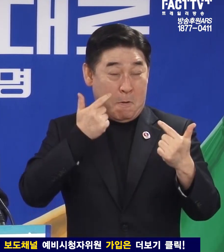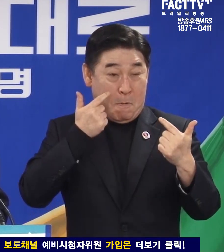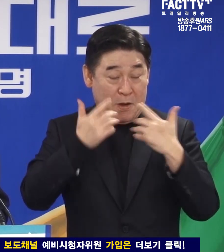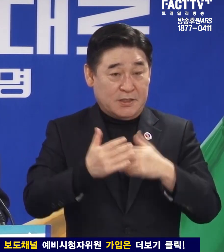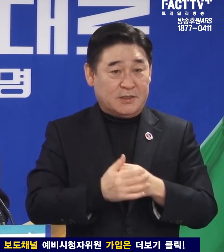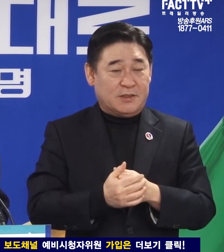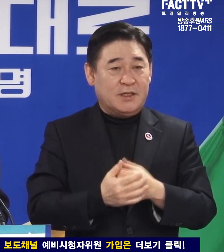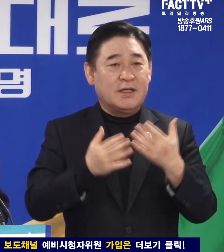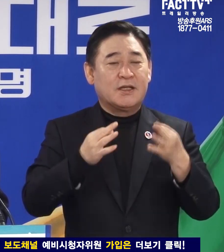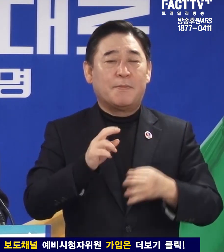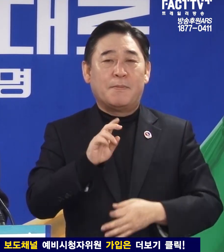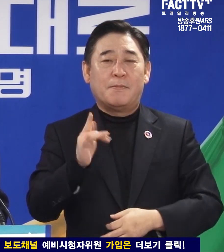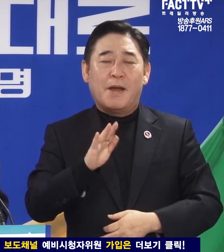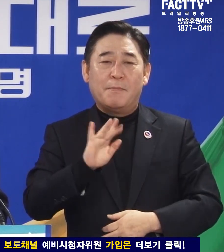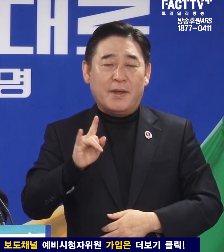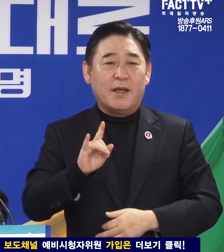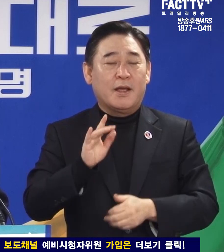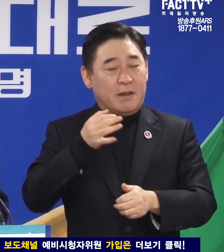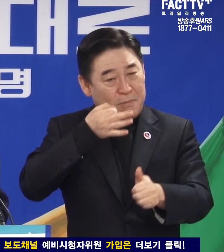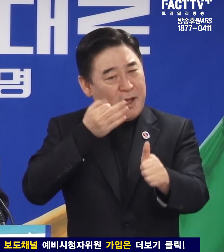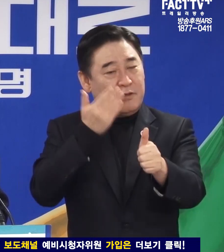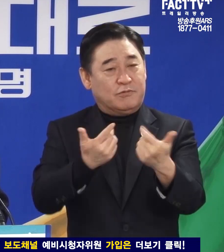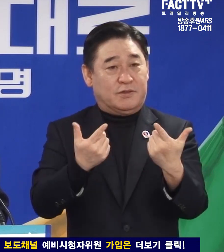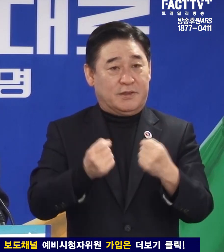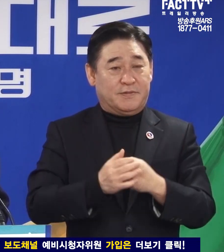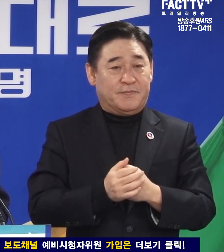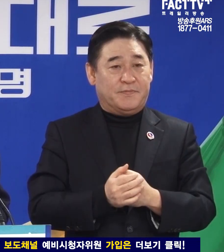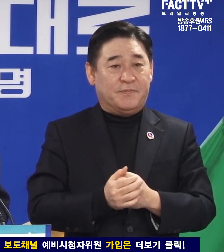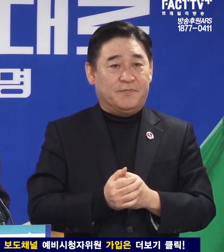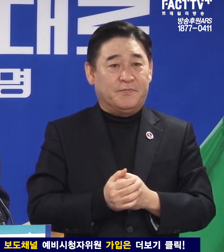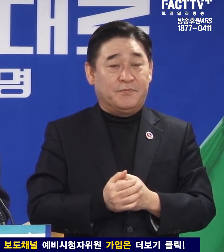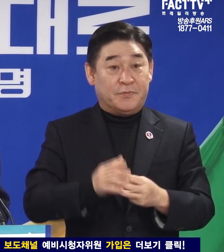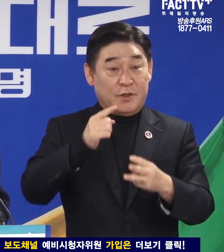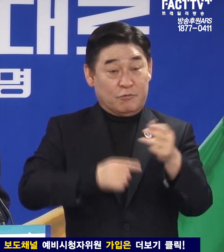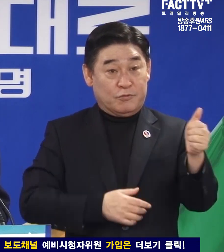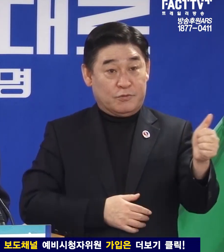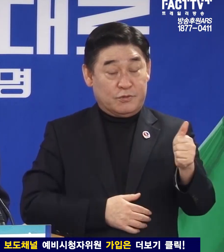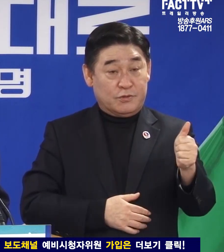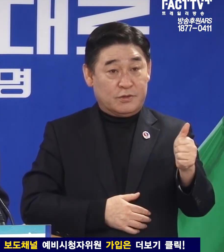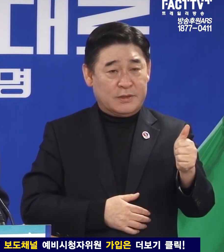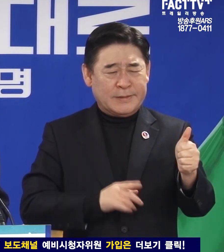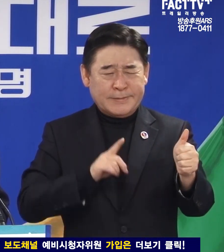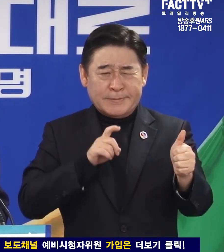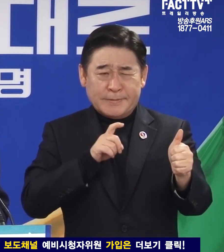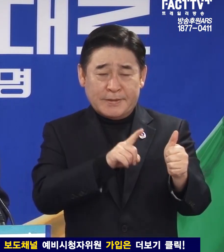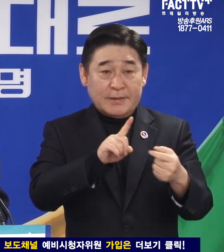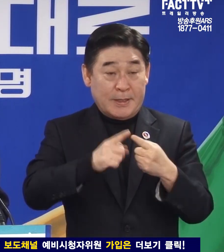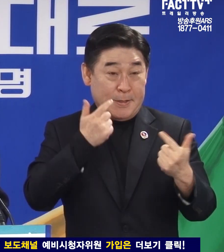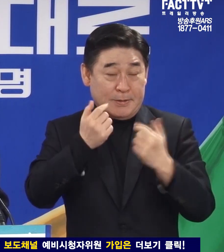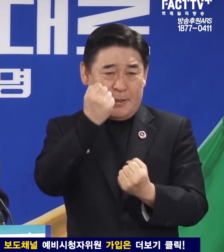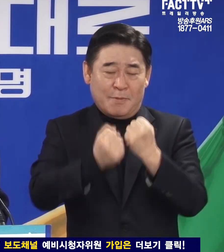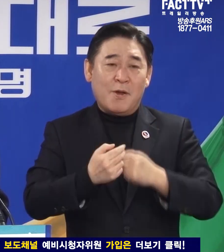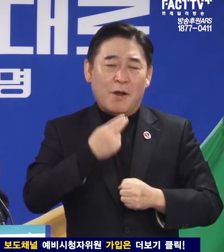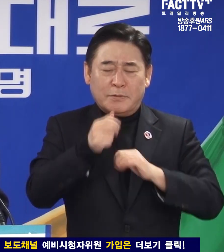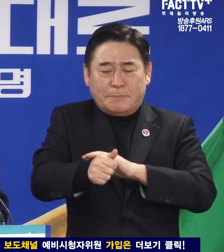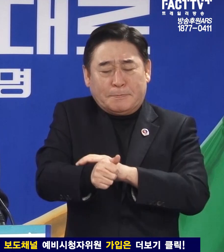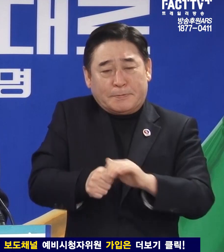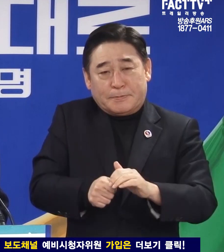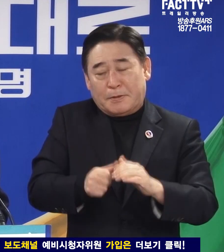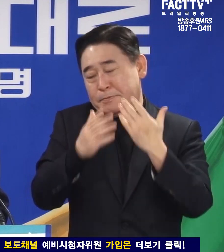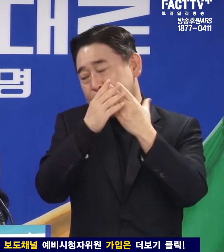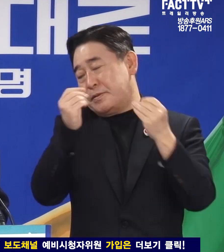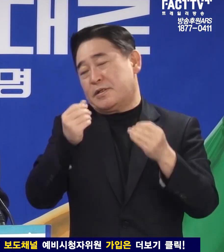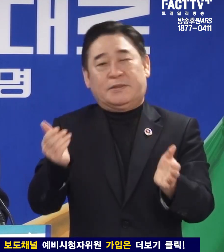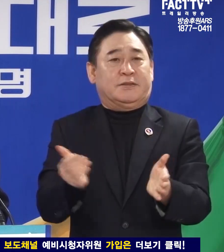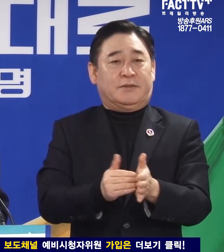명백히 김만배 뒷배 봐주기였습니다. 윤석열 후보는 이 같은 의혹들에 대해 명확한 해명 없이 회피로 일관하고